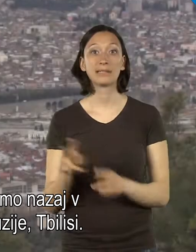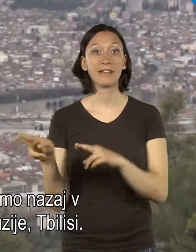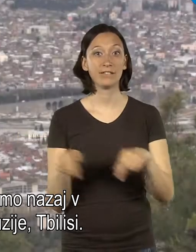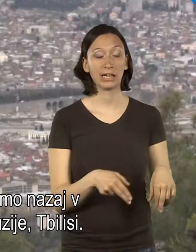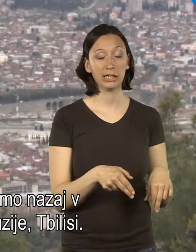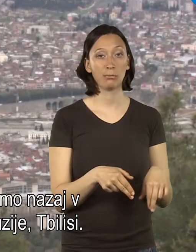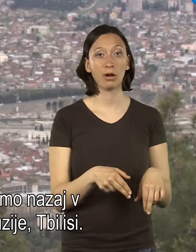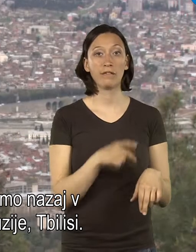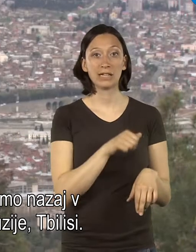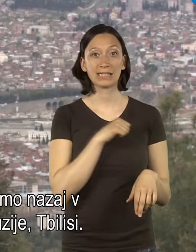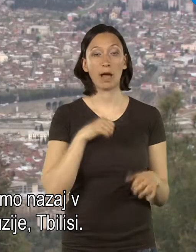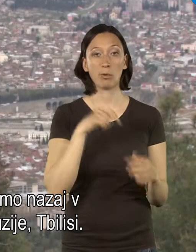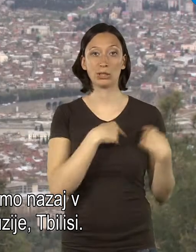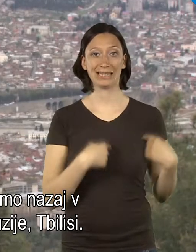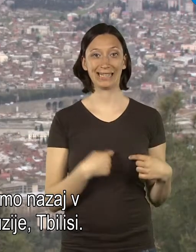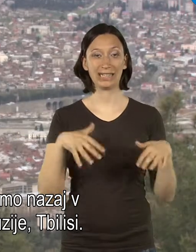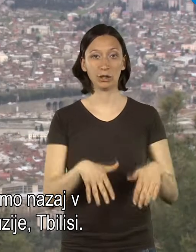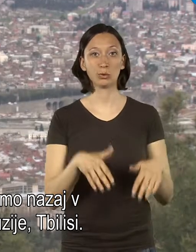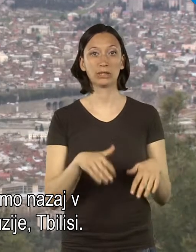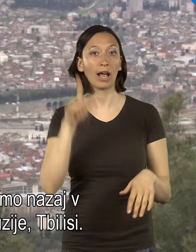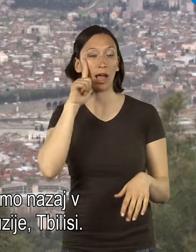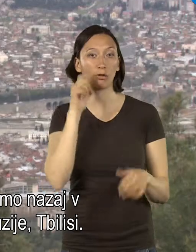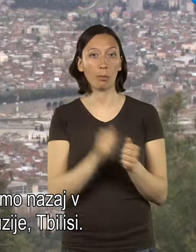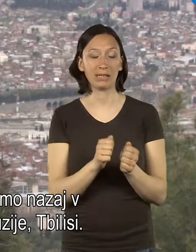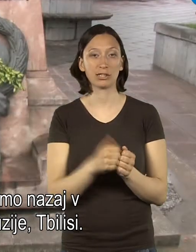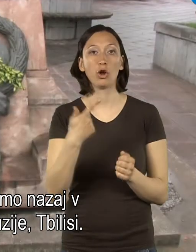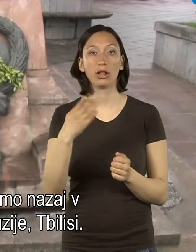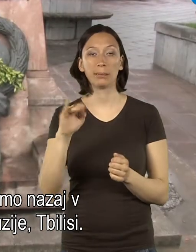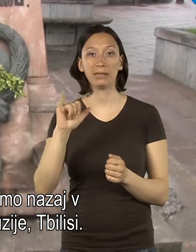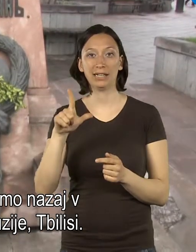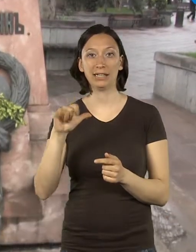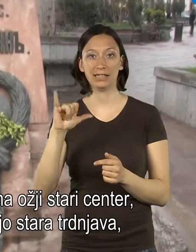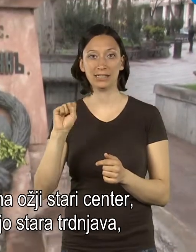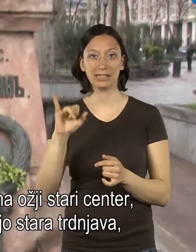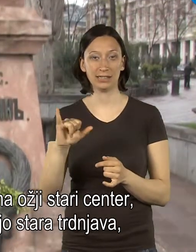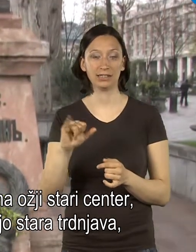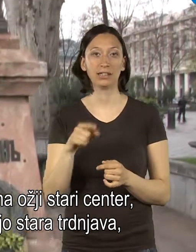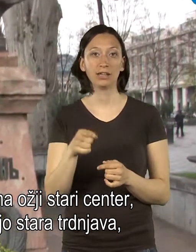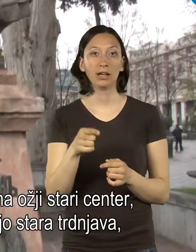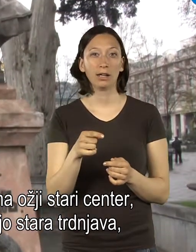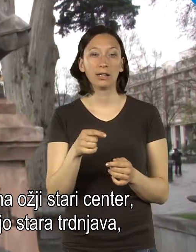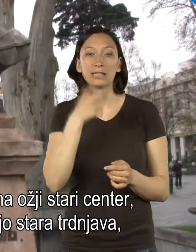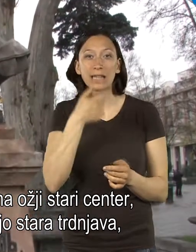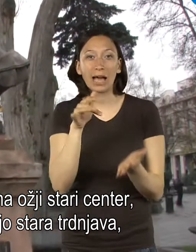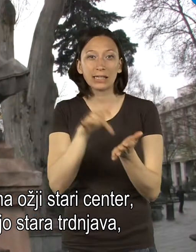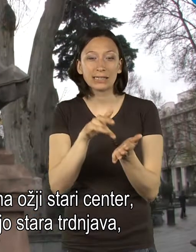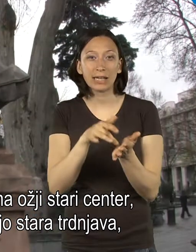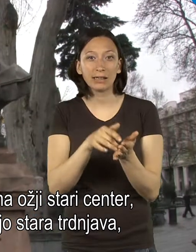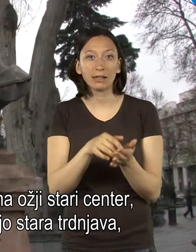nazaj v samo srce Gruzije, Tbilisi. Glavno mesto oziroma ožji stari center, nad katerim